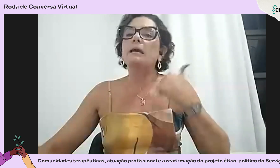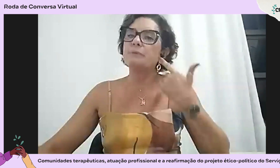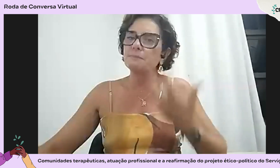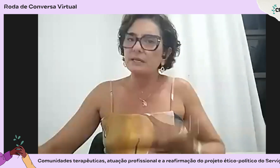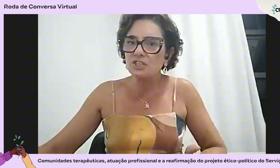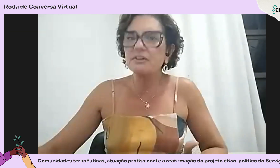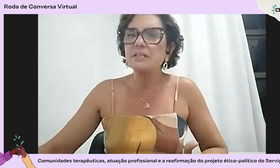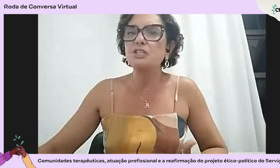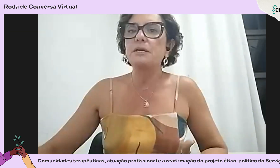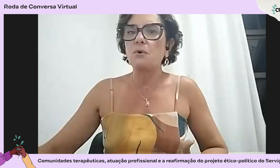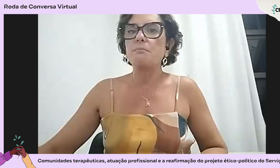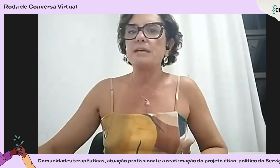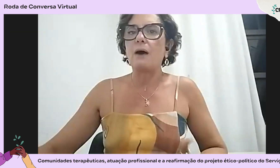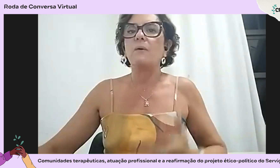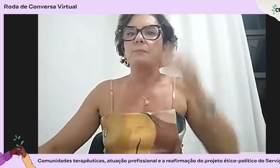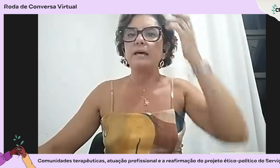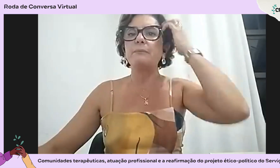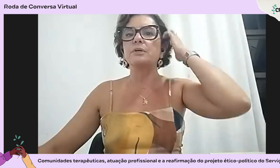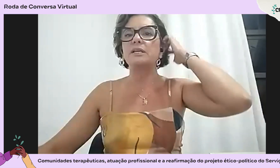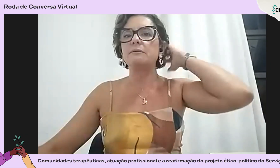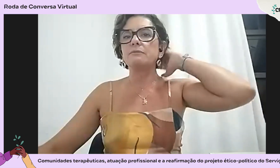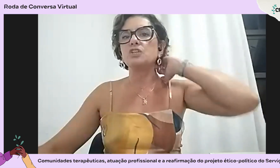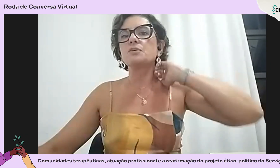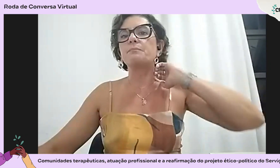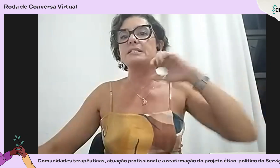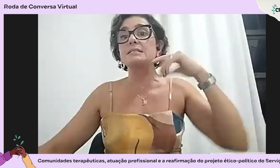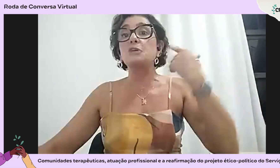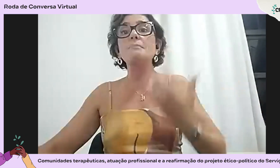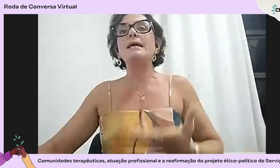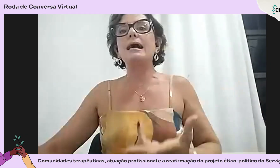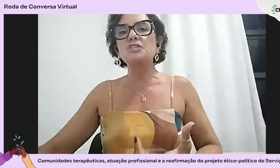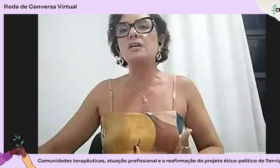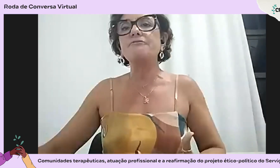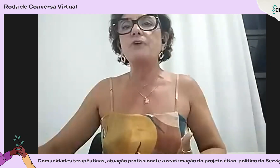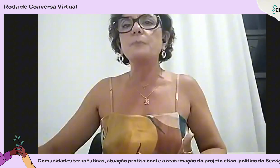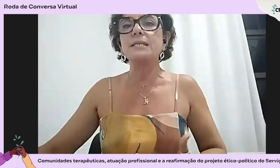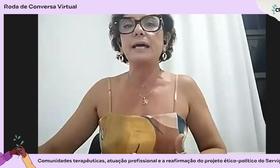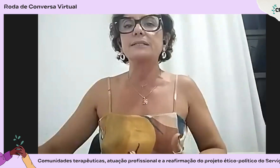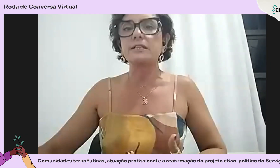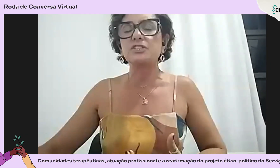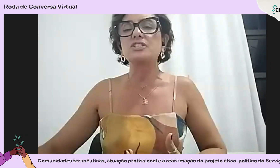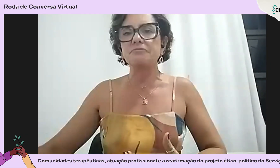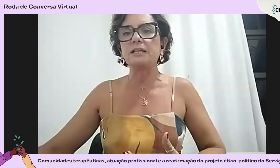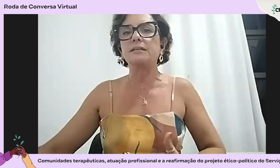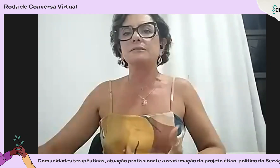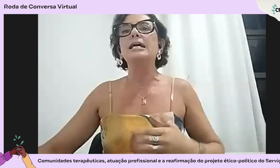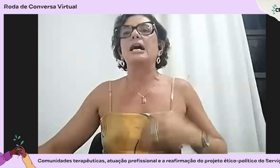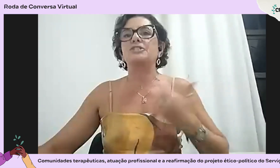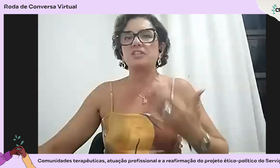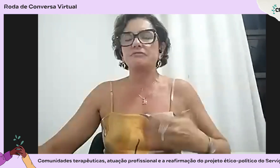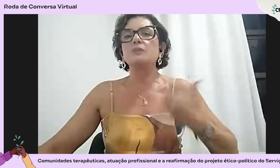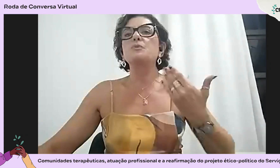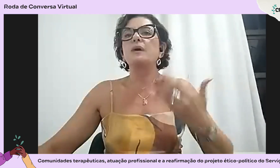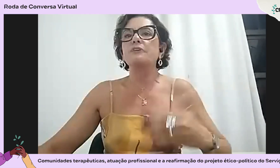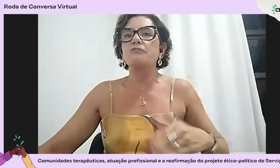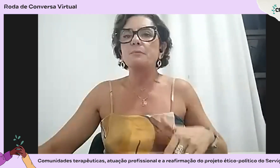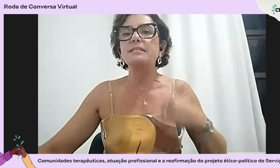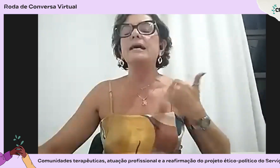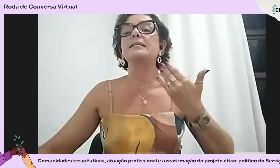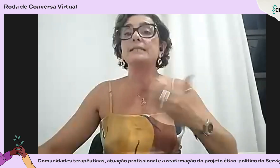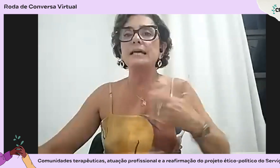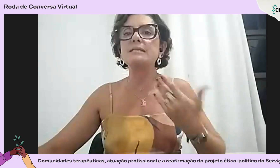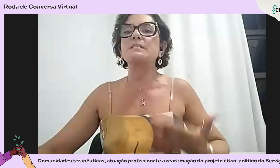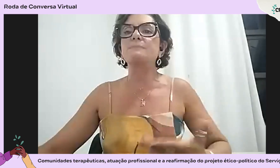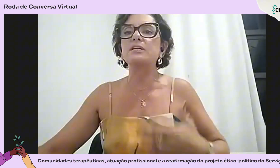brasileira, na perspectiva antimanicomial, né, porque a gente precisa nomear de que reforma psiquiátrica que a gente está falando. A gente está falando de uma